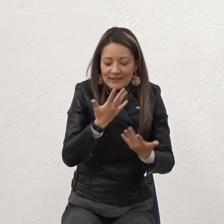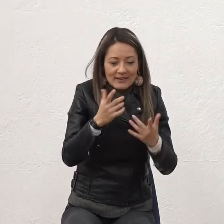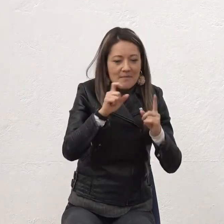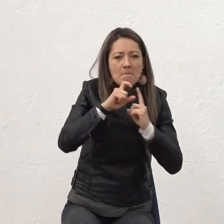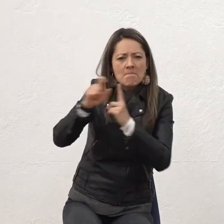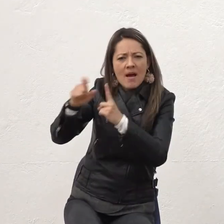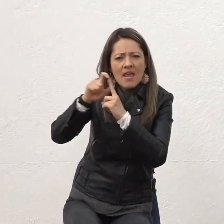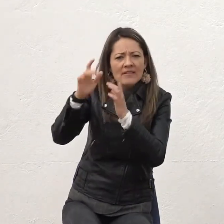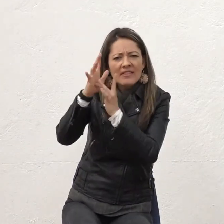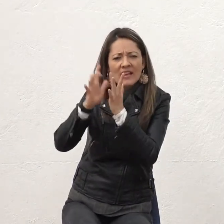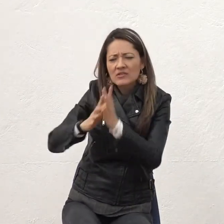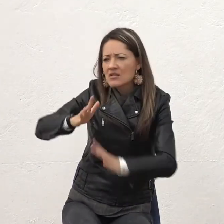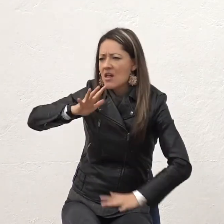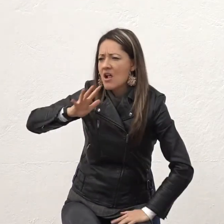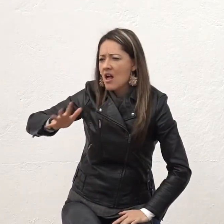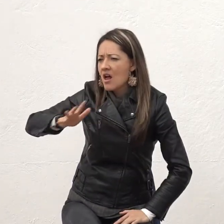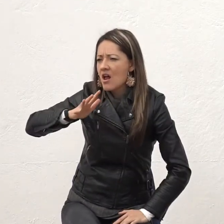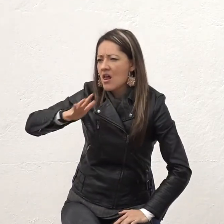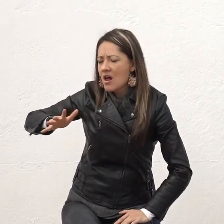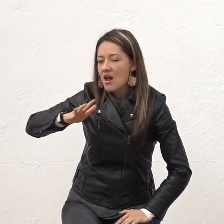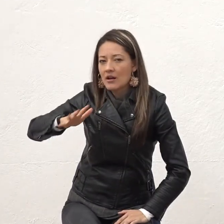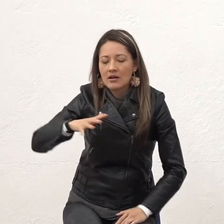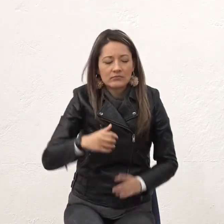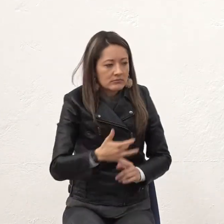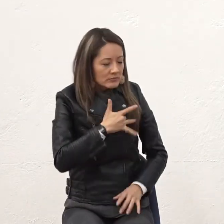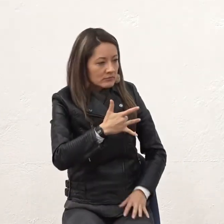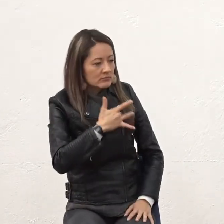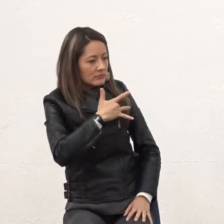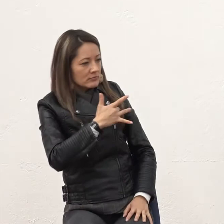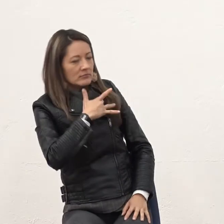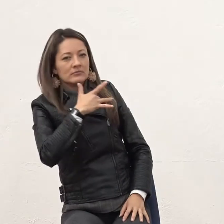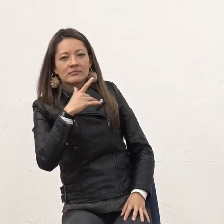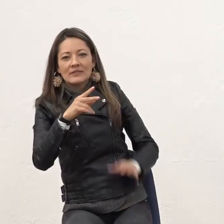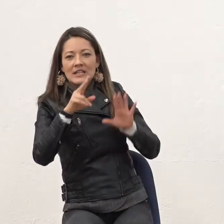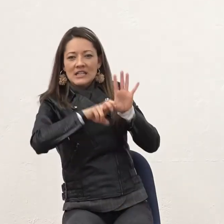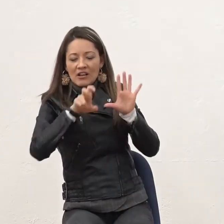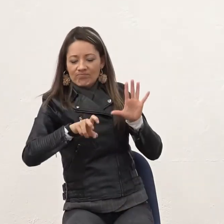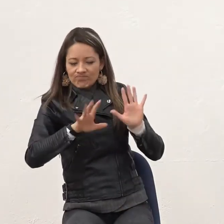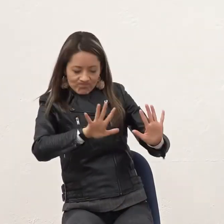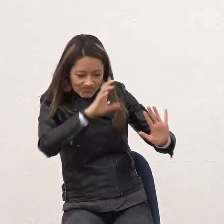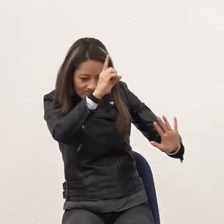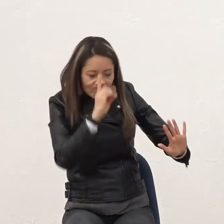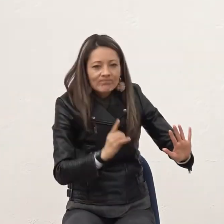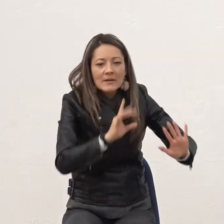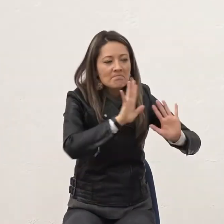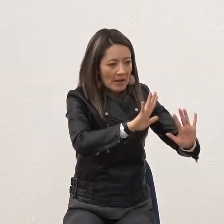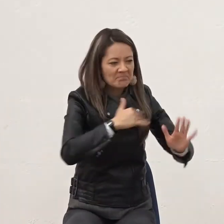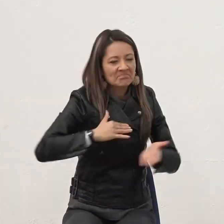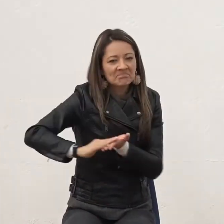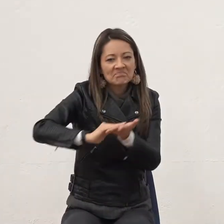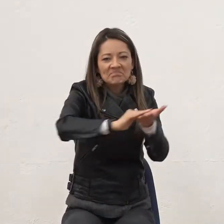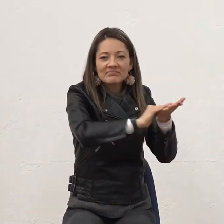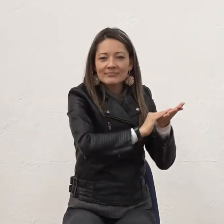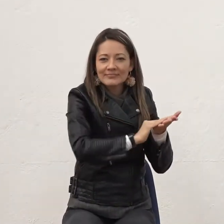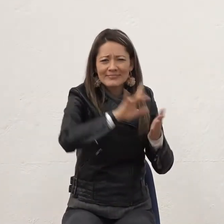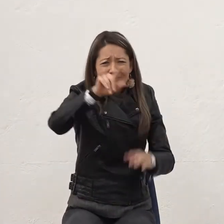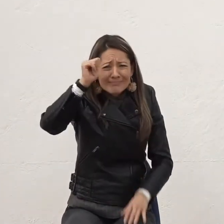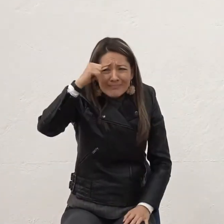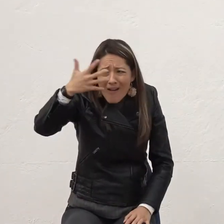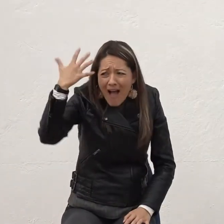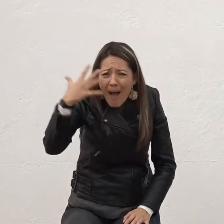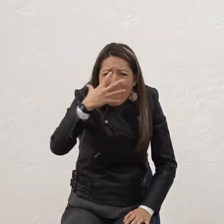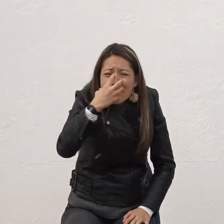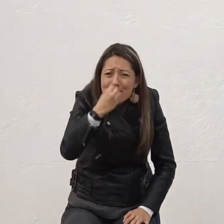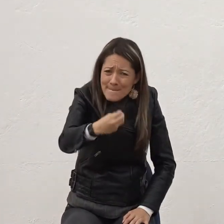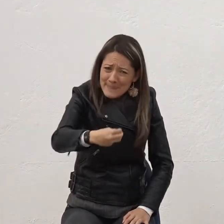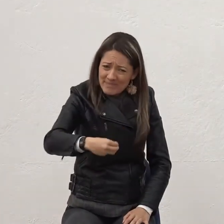tan espectaculares diría para que este hombre reaccionara así? Recuerde que él era el más malo